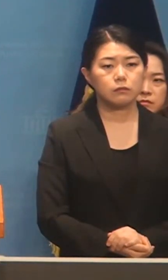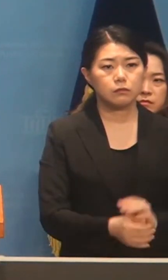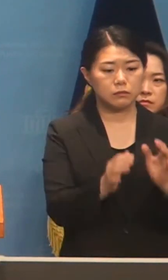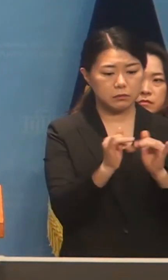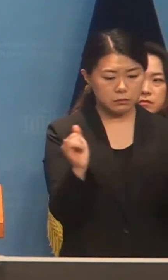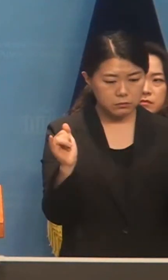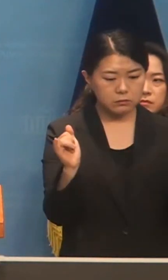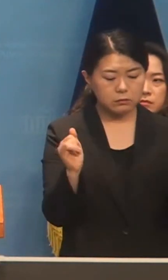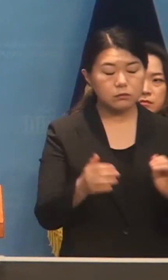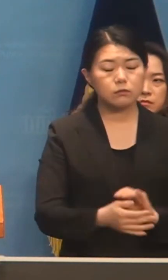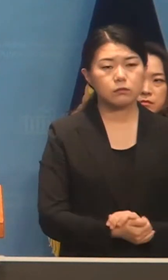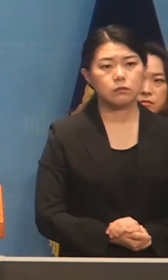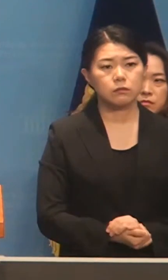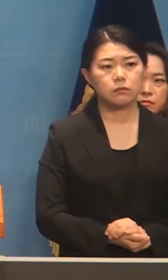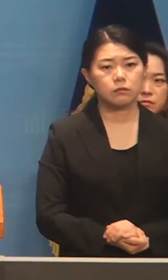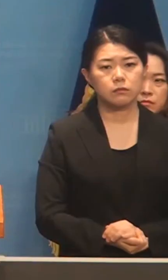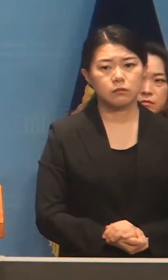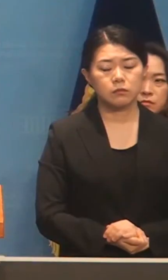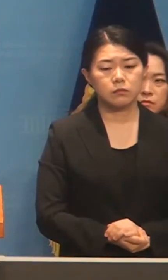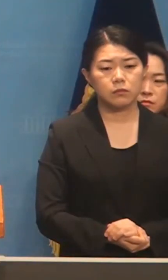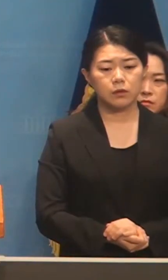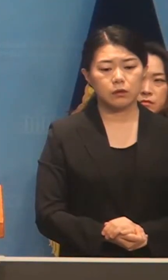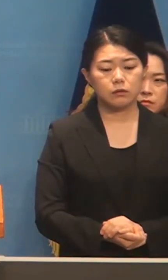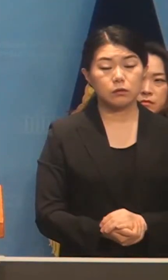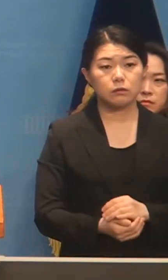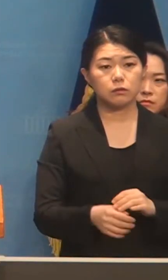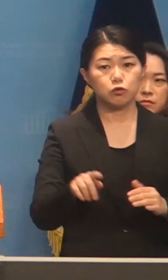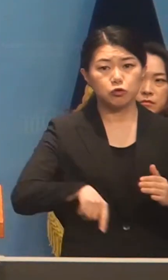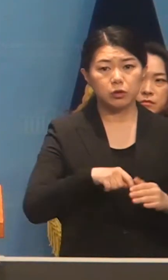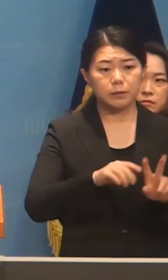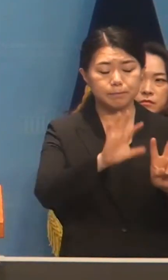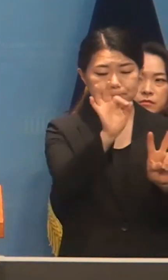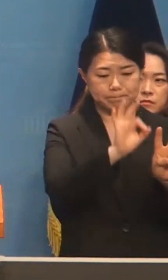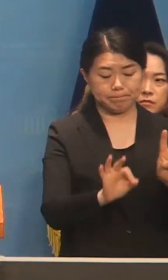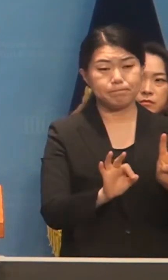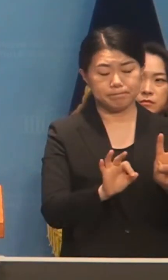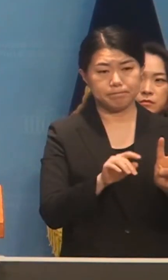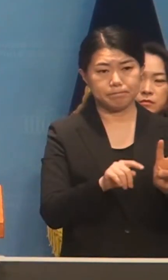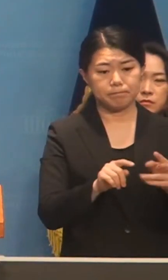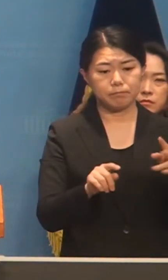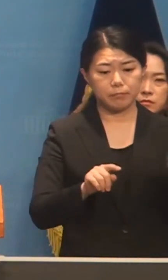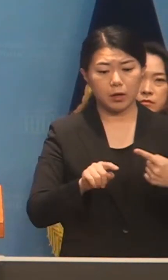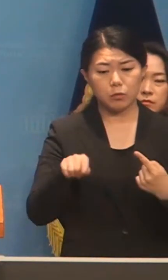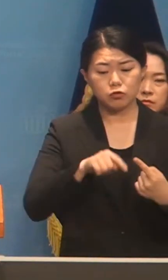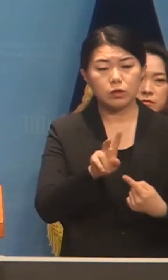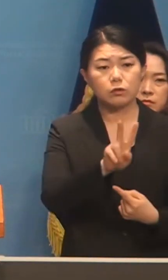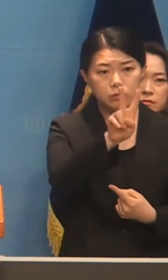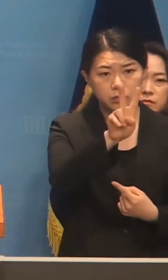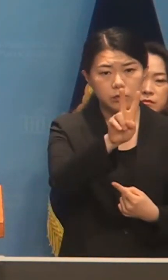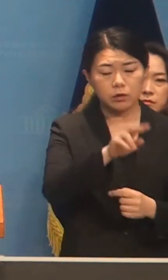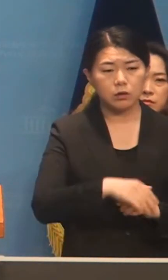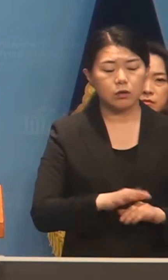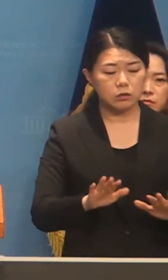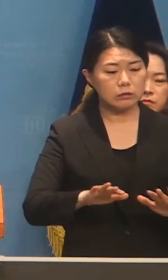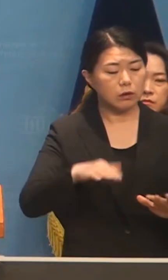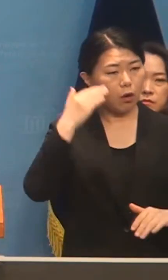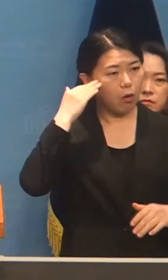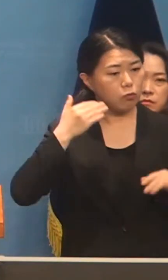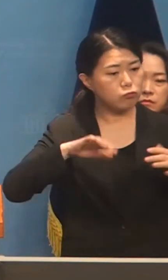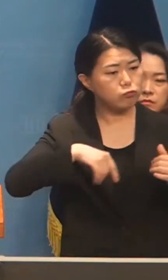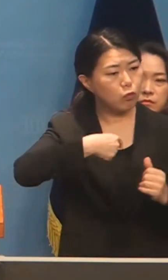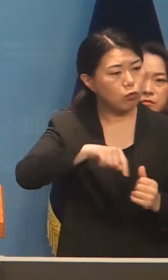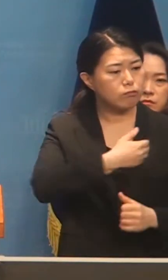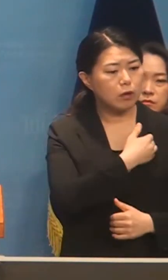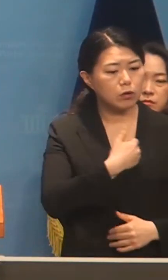국민들은 2%만이, 100명 중에 이 2명만이 우리 교육에 만족하고 있다고 합니다.